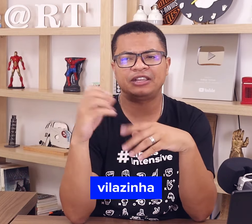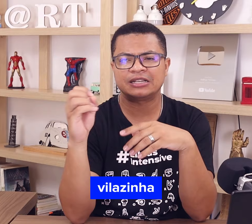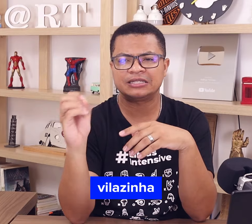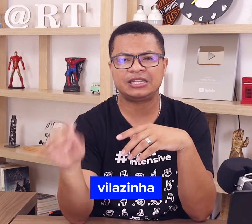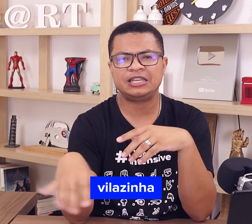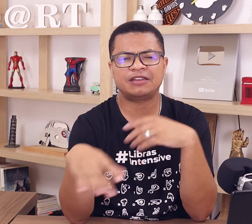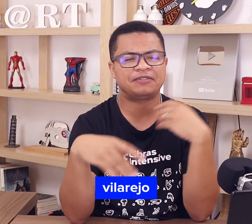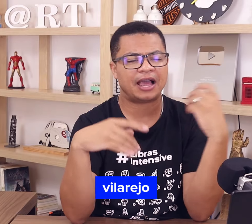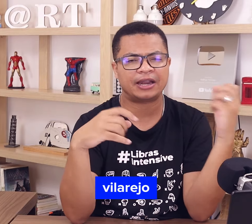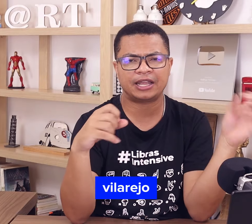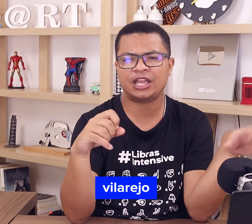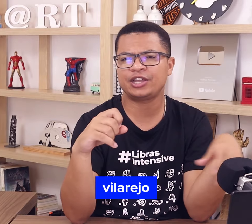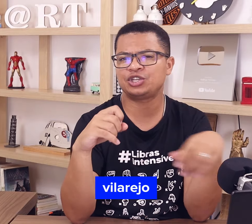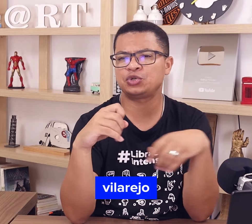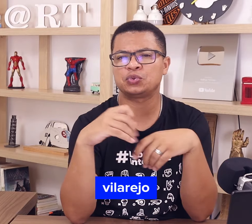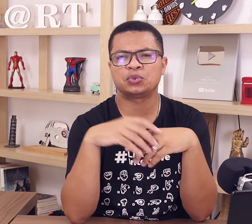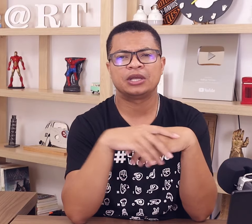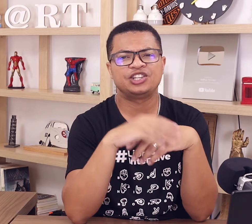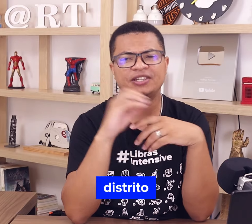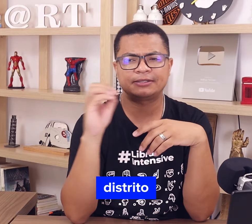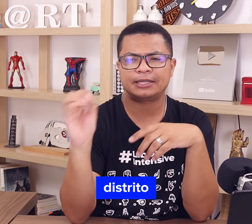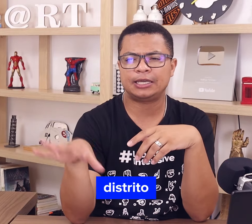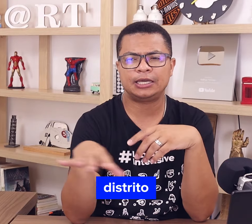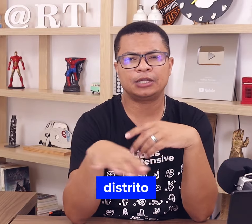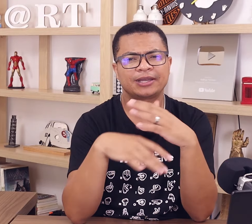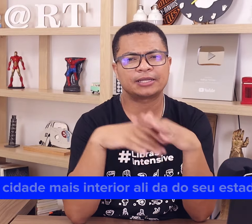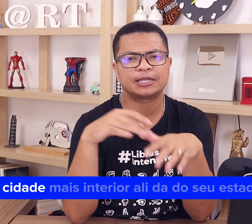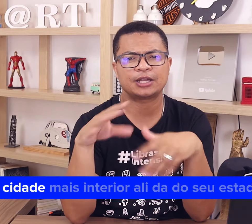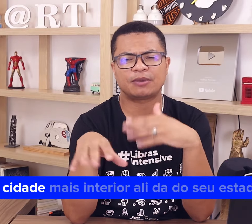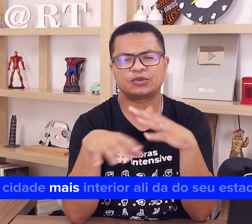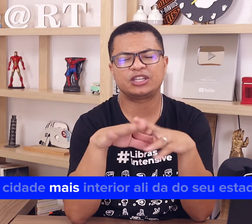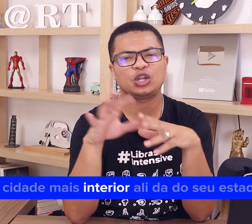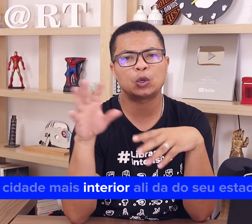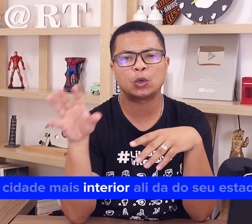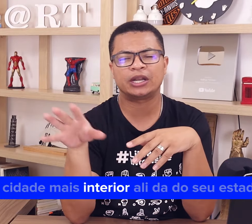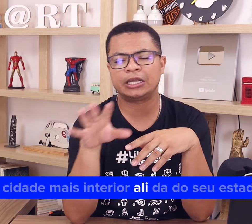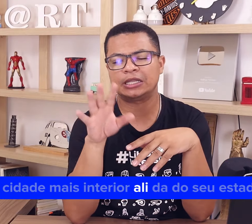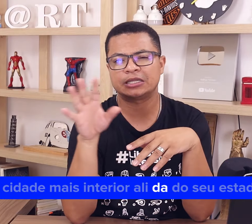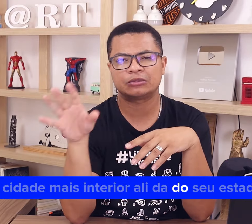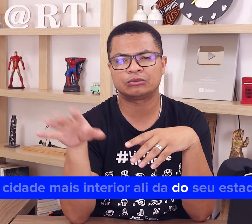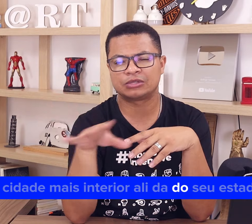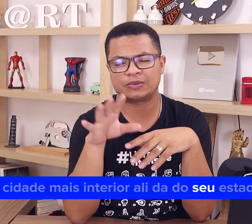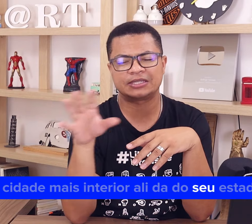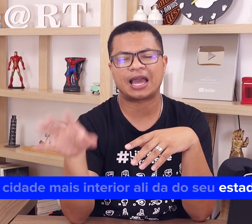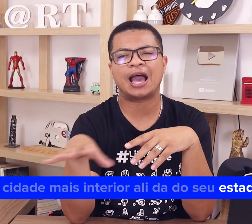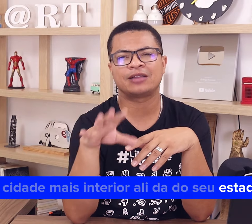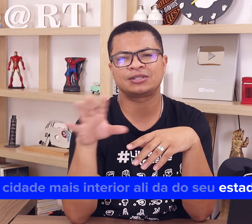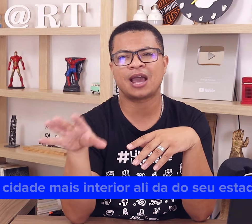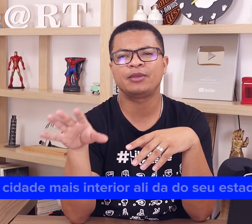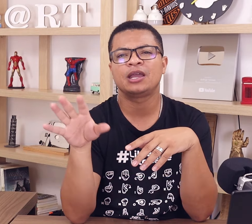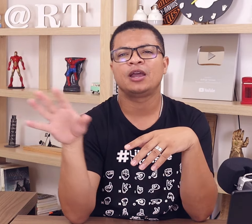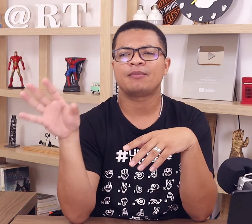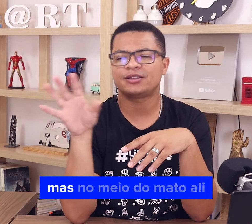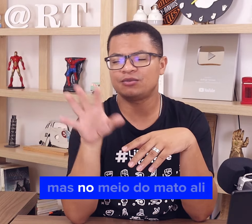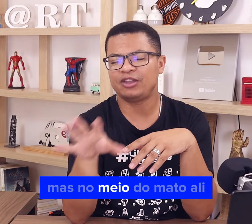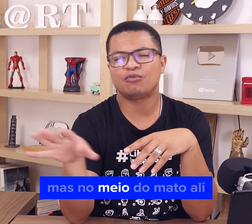vilazinha, vilarejo, distrito. Aquela cidade mais do interior ali do seu estado, sabe? Mais no meio do